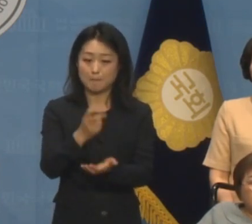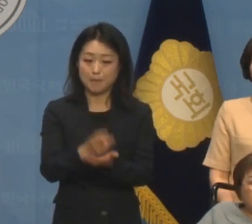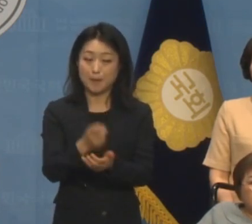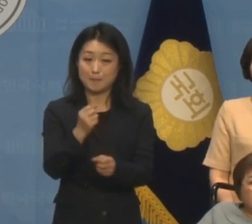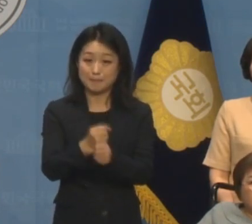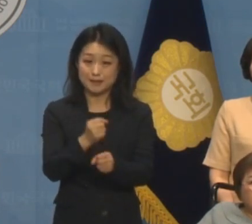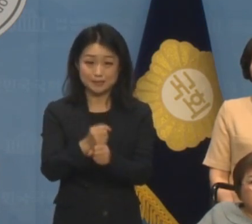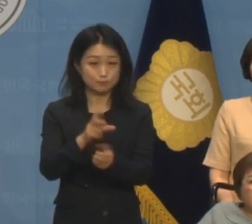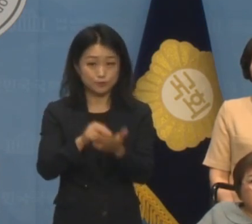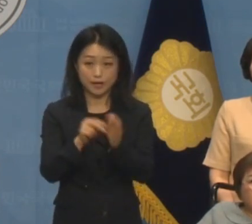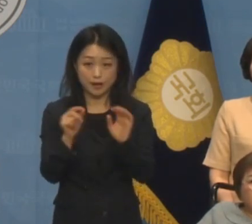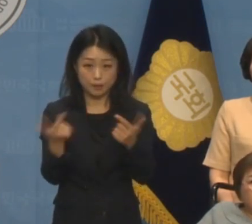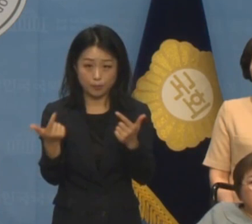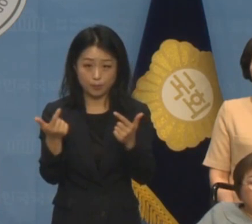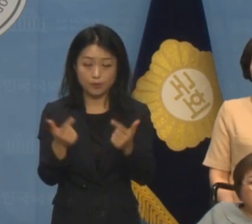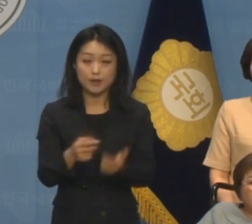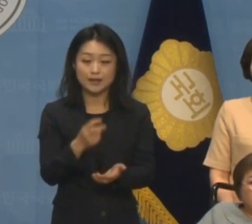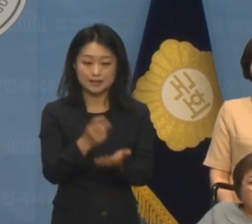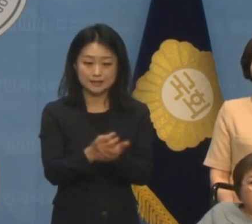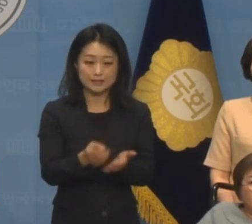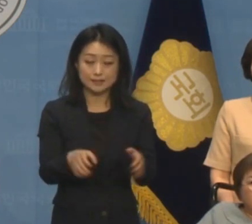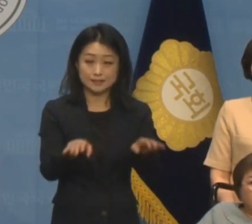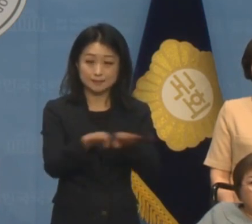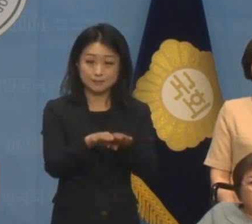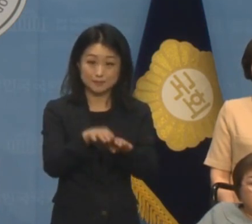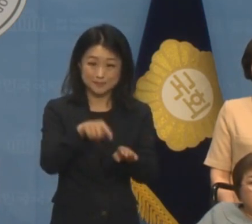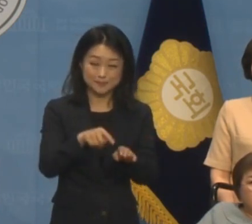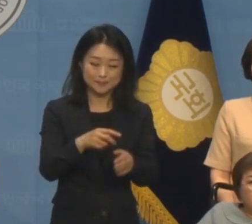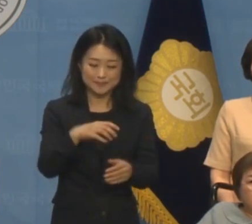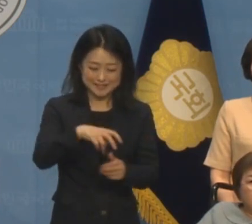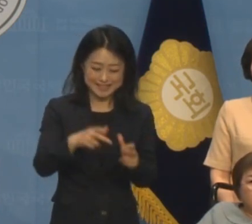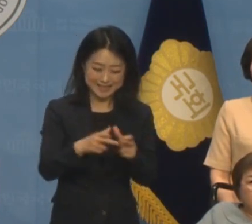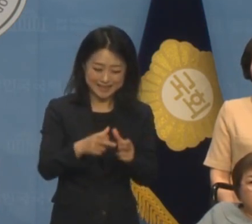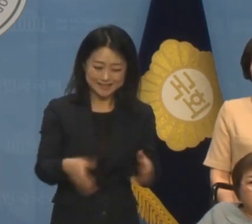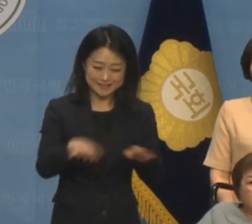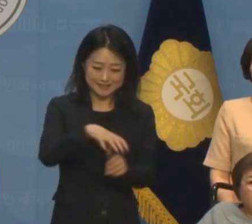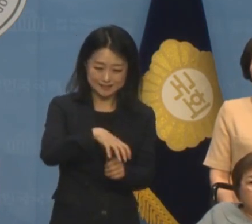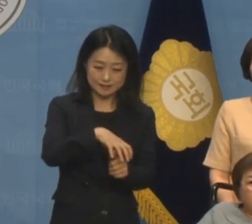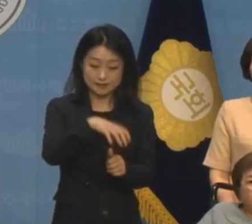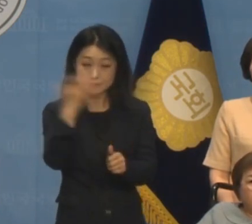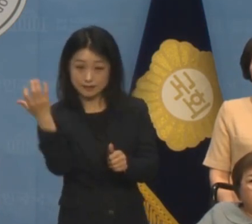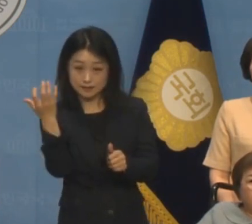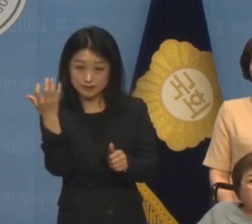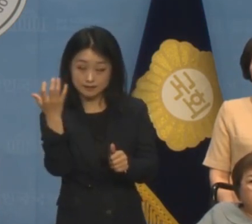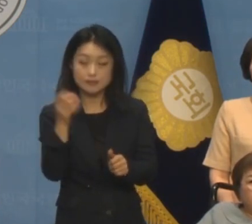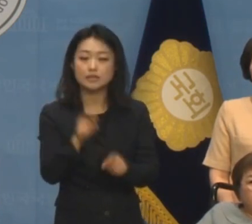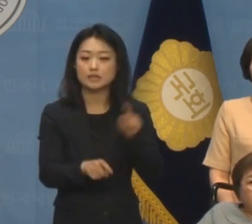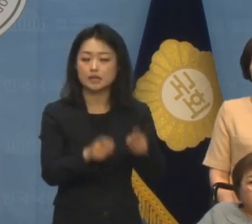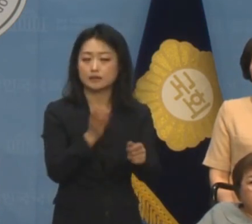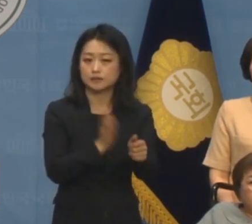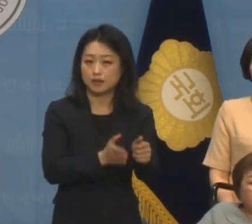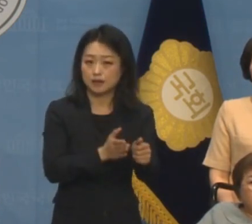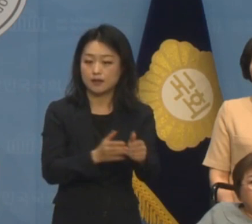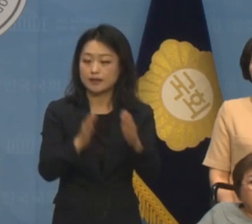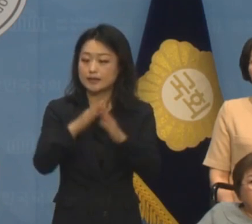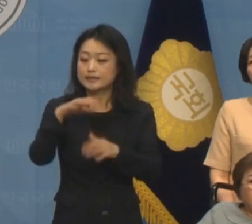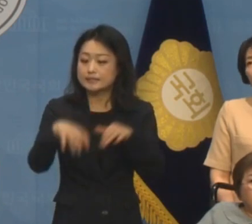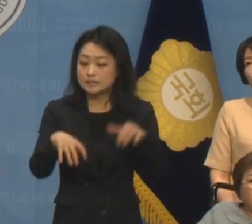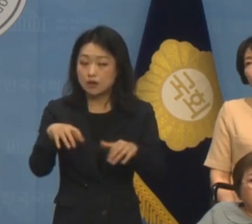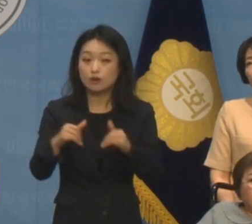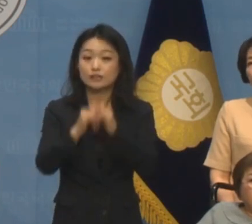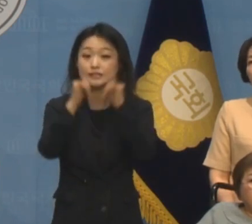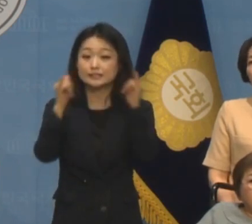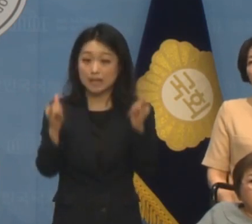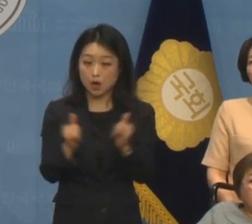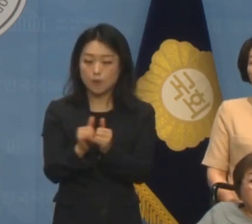것이 아니라 탈시설 조례에 기반한 계획을 효과적으로 이행하고 지역사회 지원 조례로